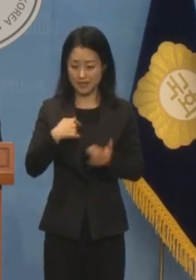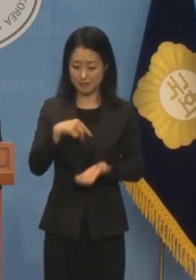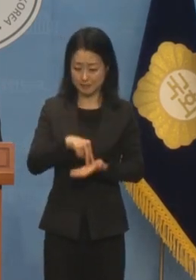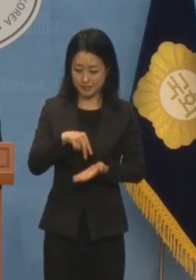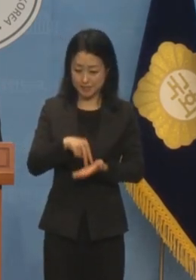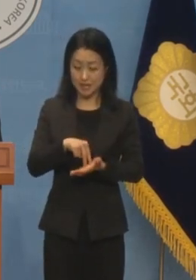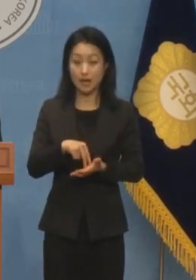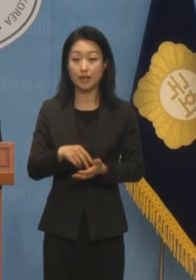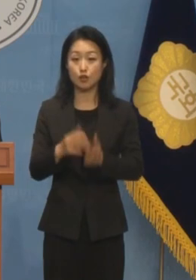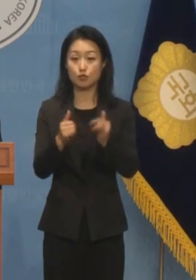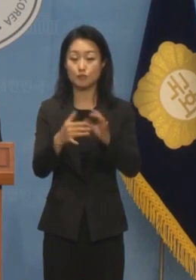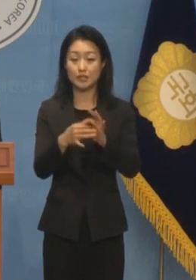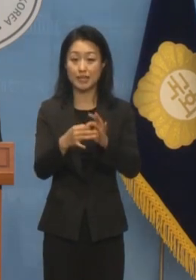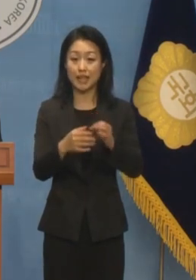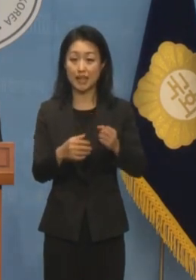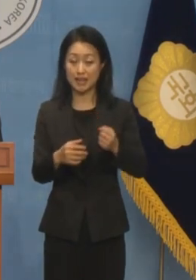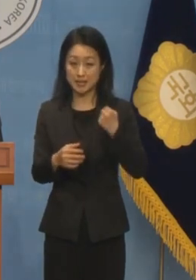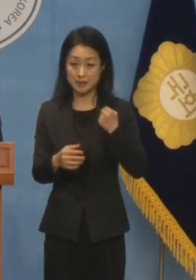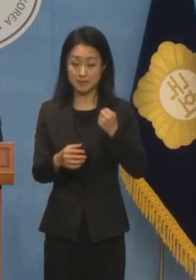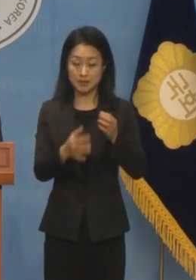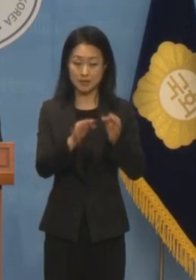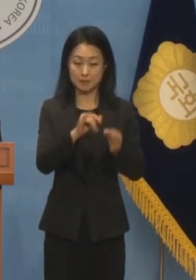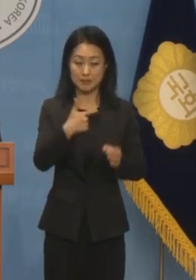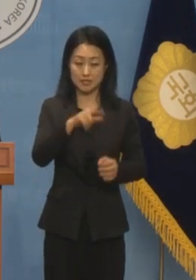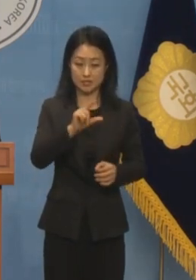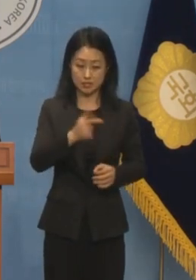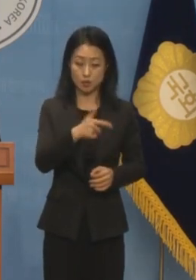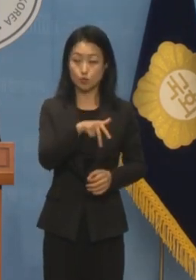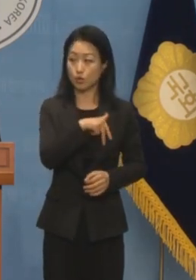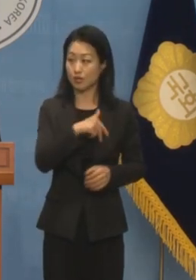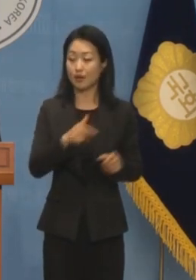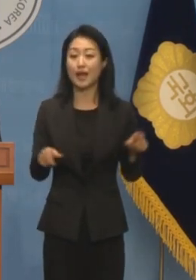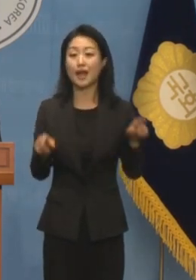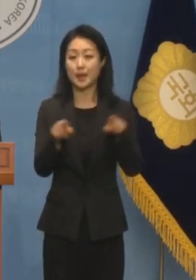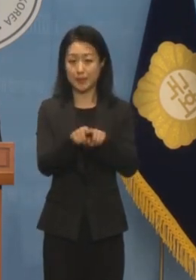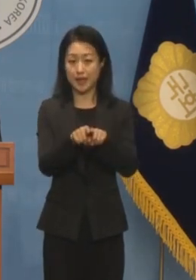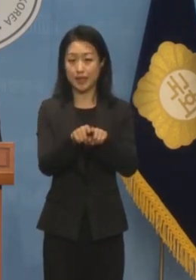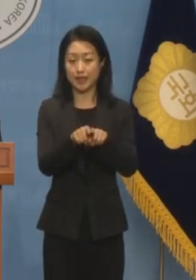사람으로서 국민의힘 김민전 의원님과 함께